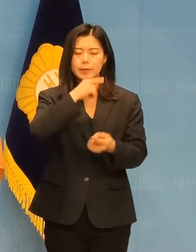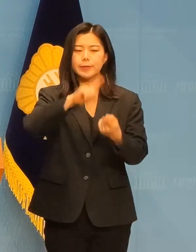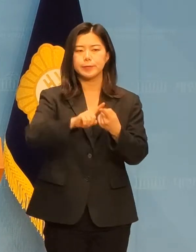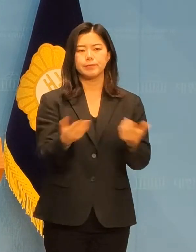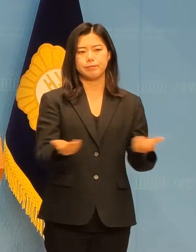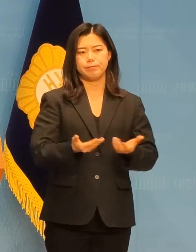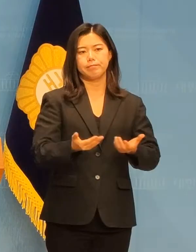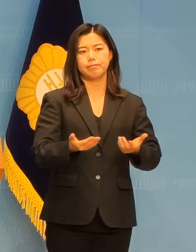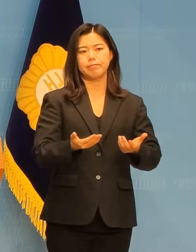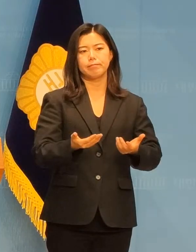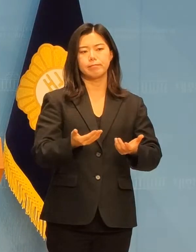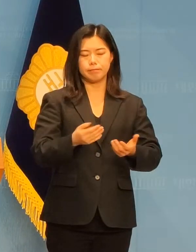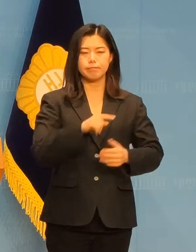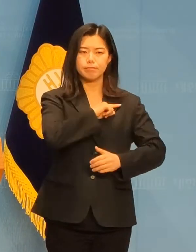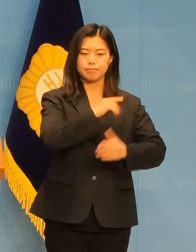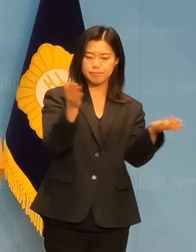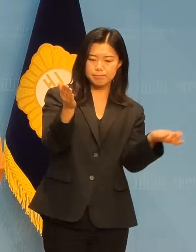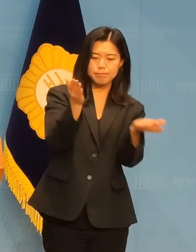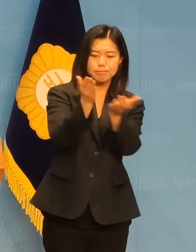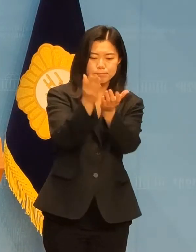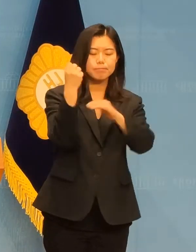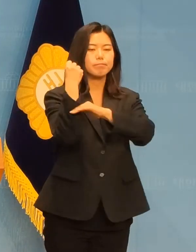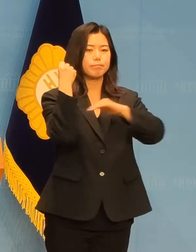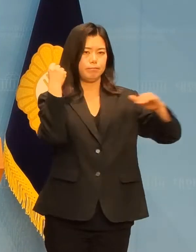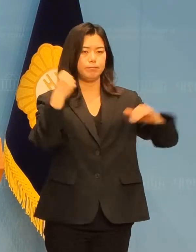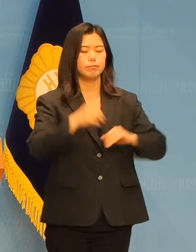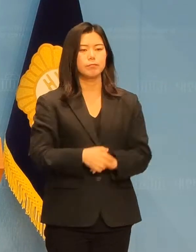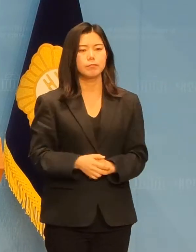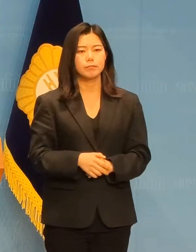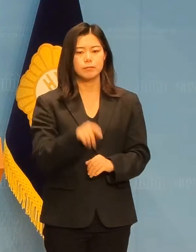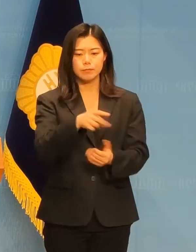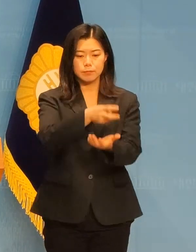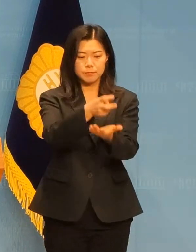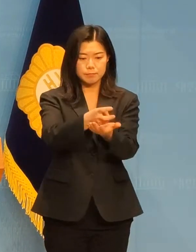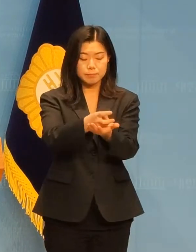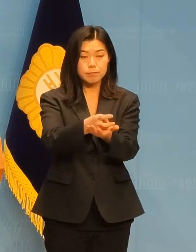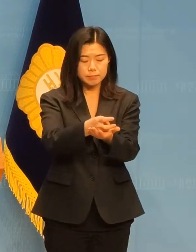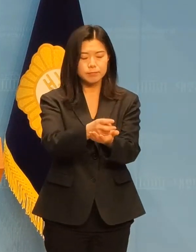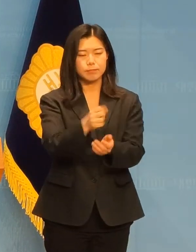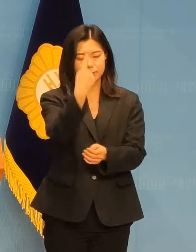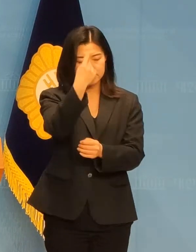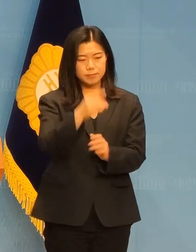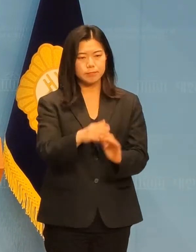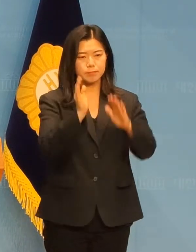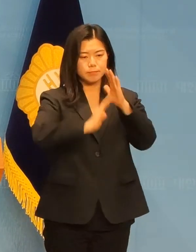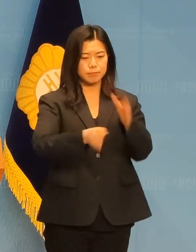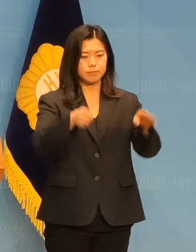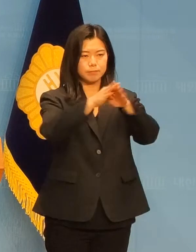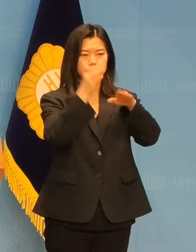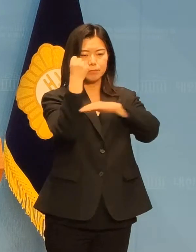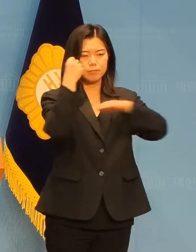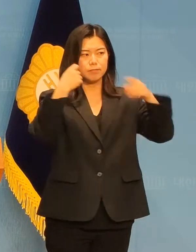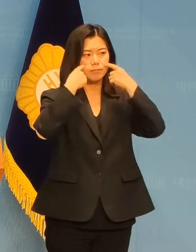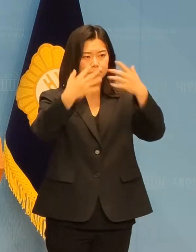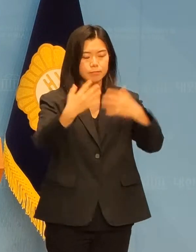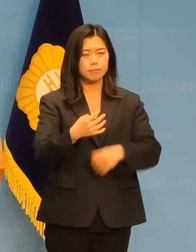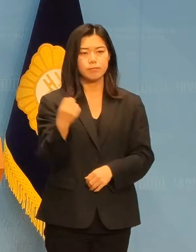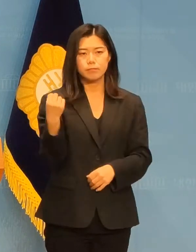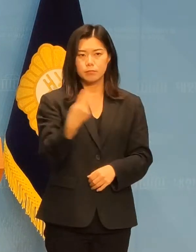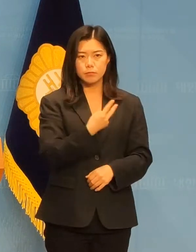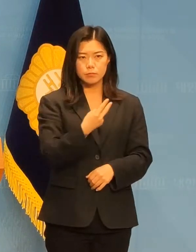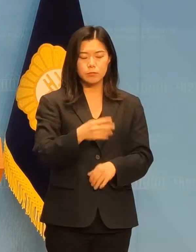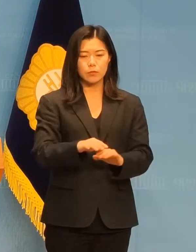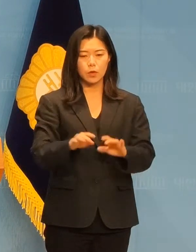하는 것이 가장 기본이라고 생각을 합니다. 이 법안을 통해서 공공기관의 기준이 명확해지고 그로 인해서